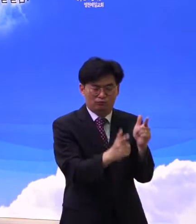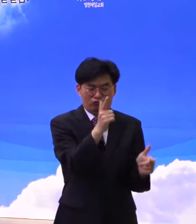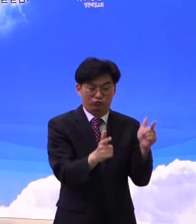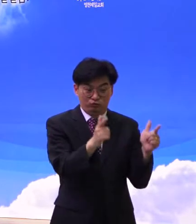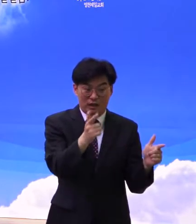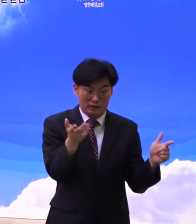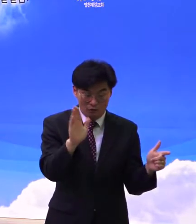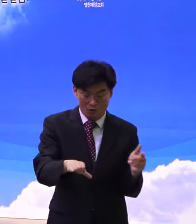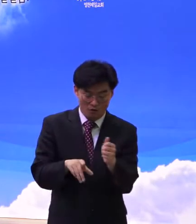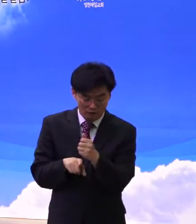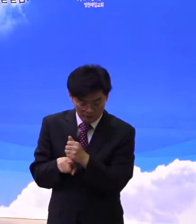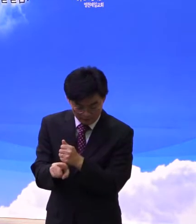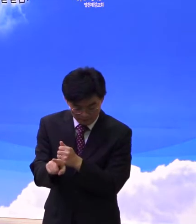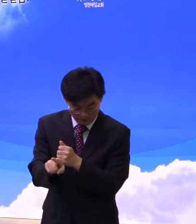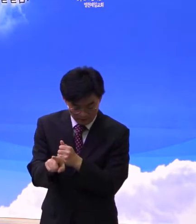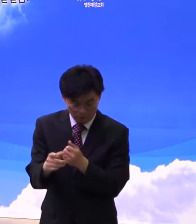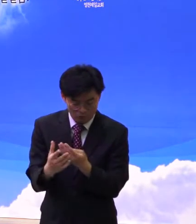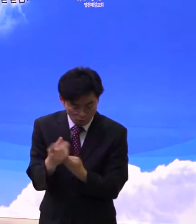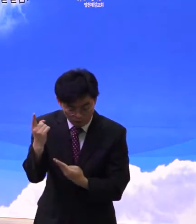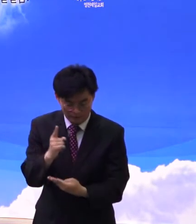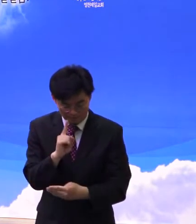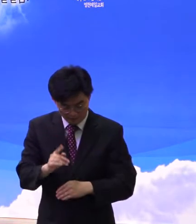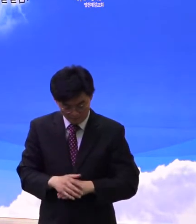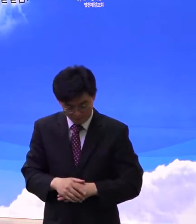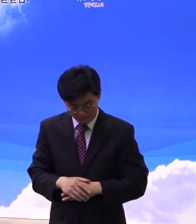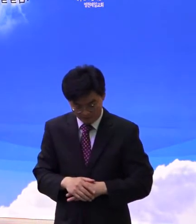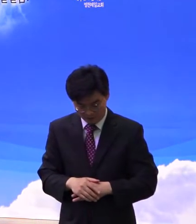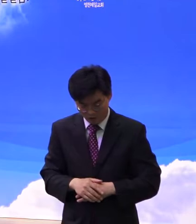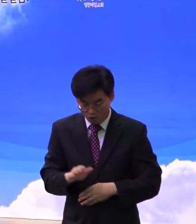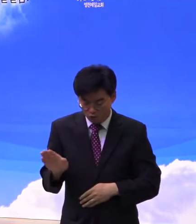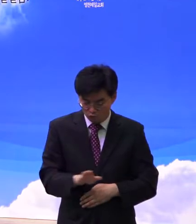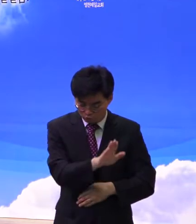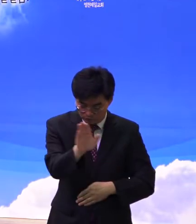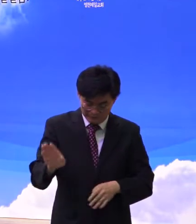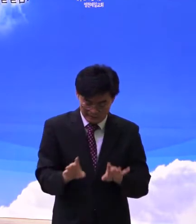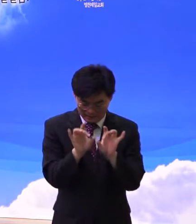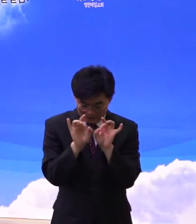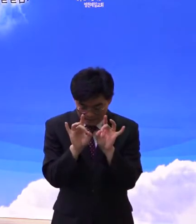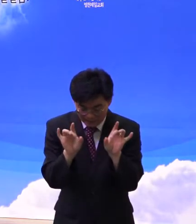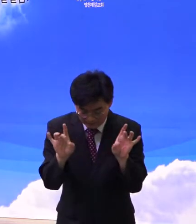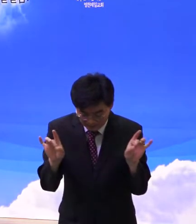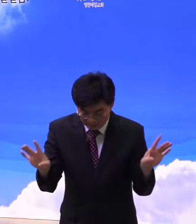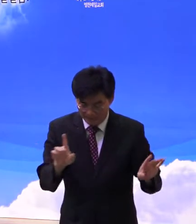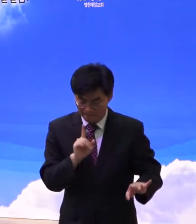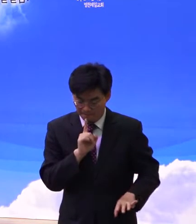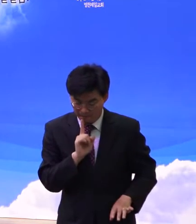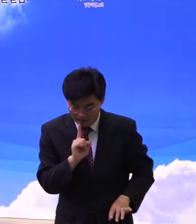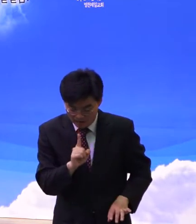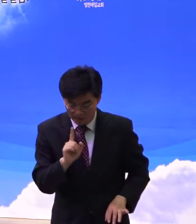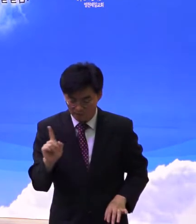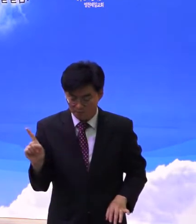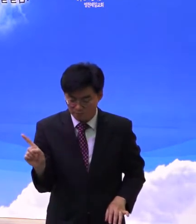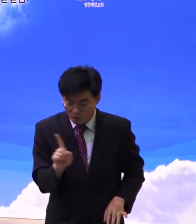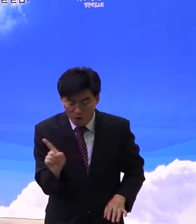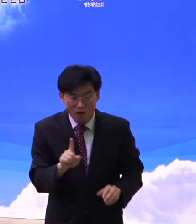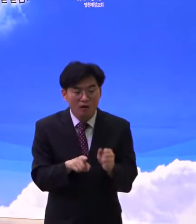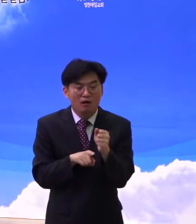있습니다. 우리가 다 우리의 각 언어로 하나님의 큰 일을